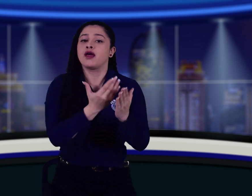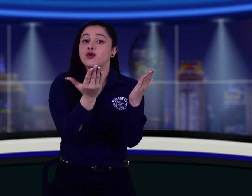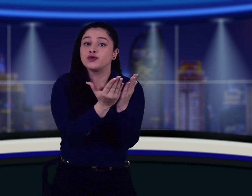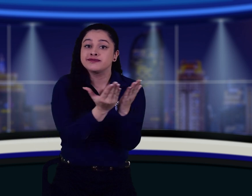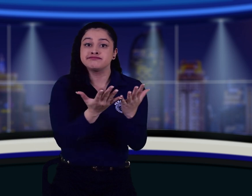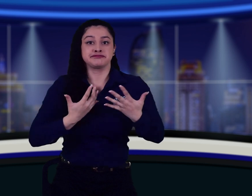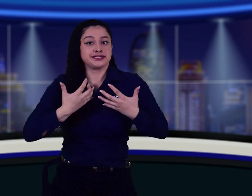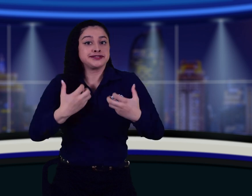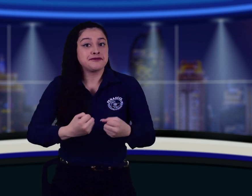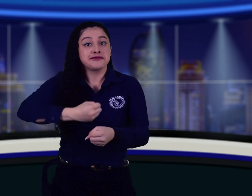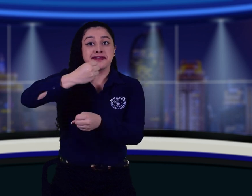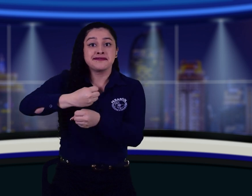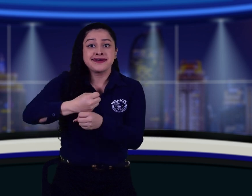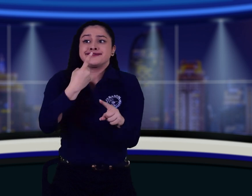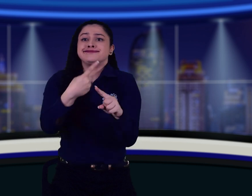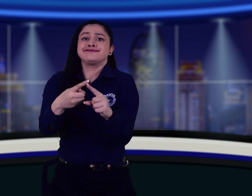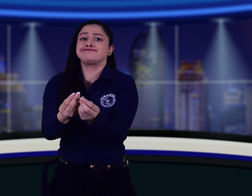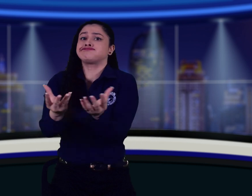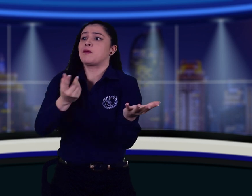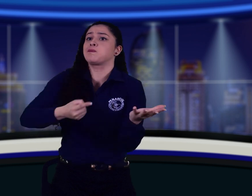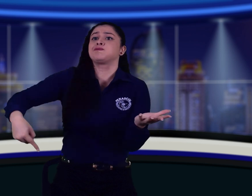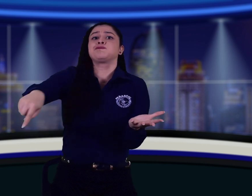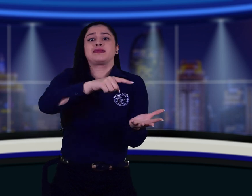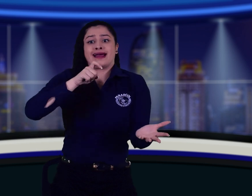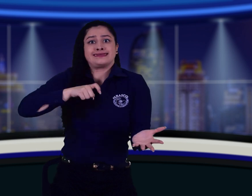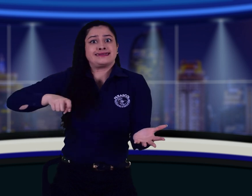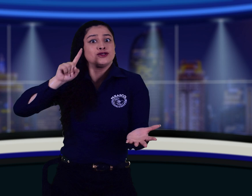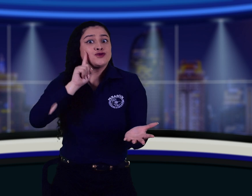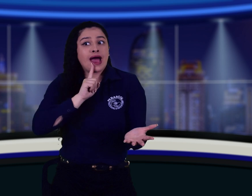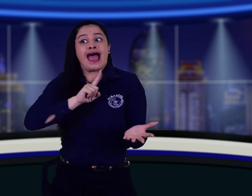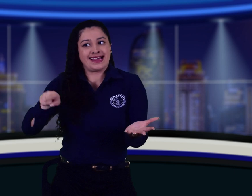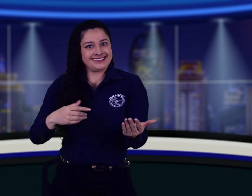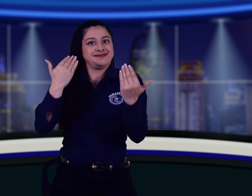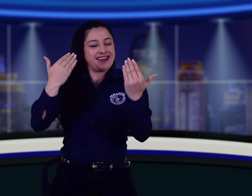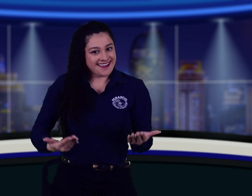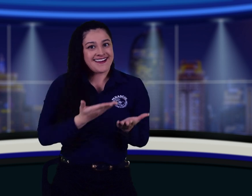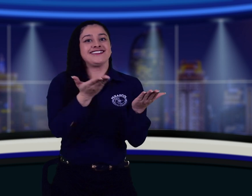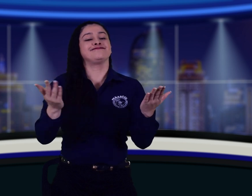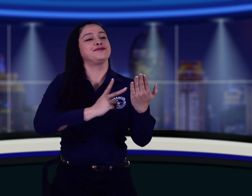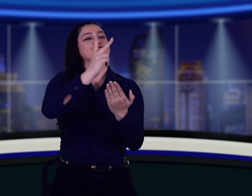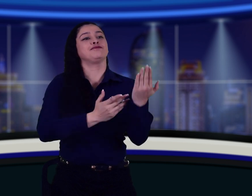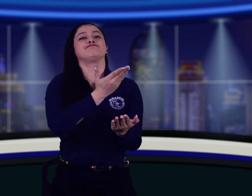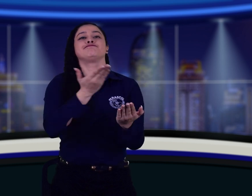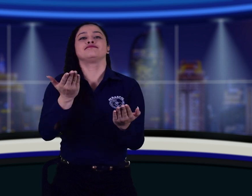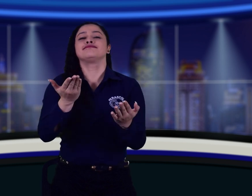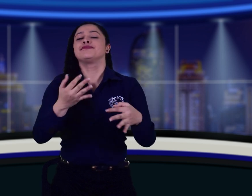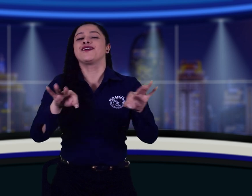trabajo entre otros que hacen parte de las necesidades de la comunidad sorda pero ya